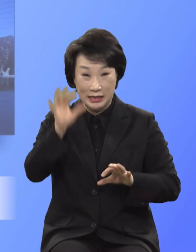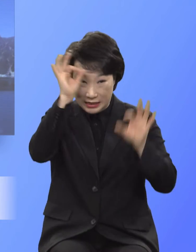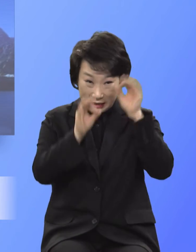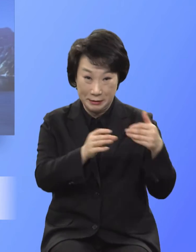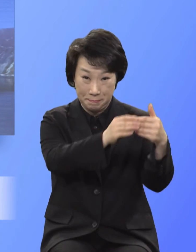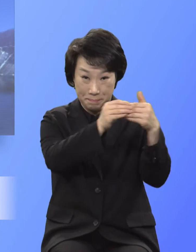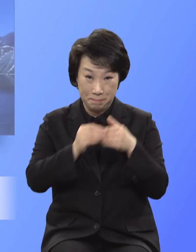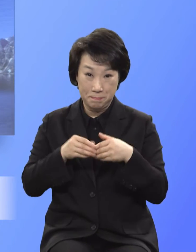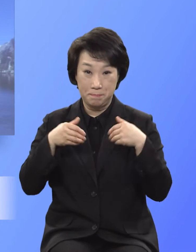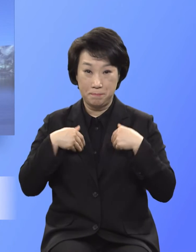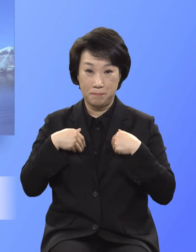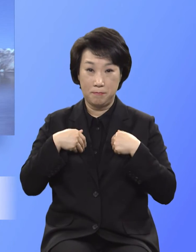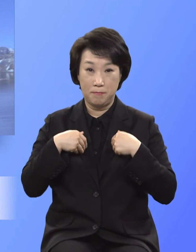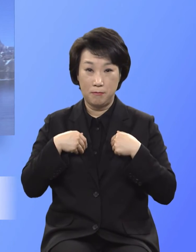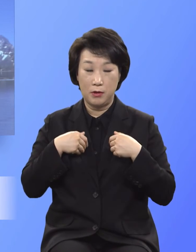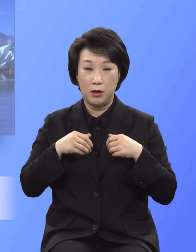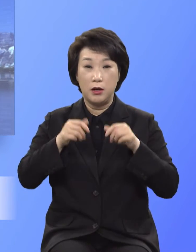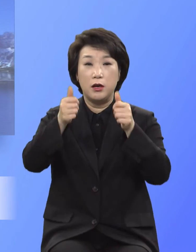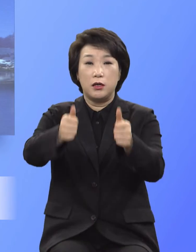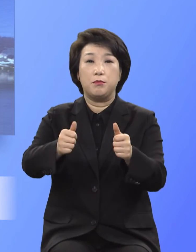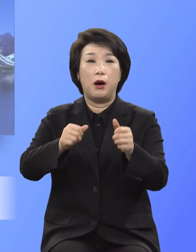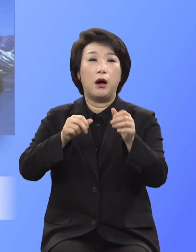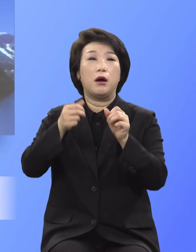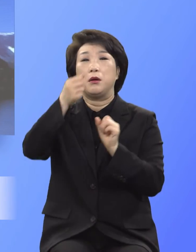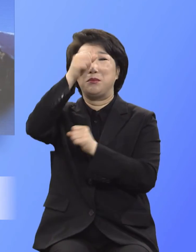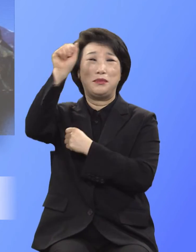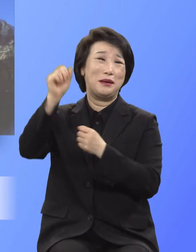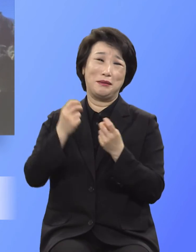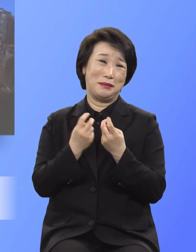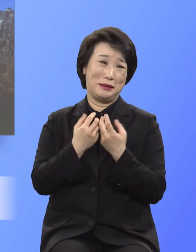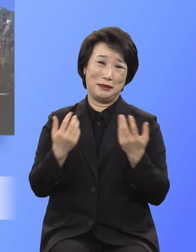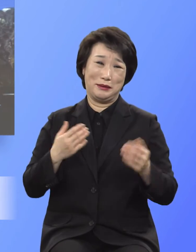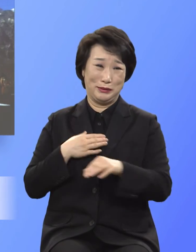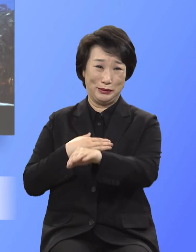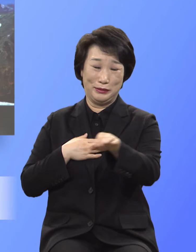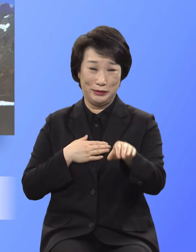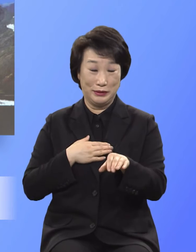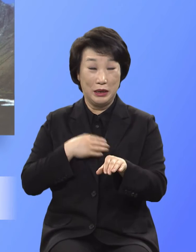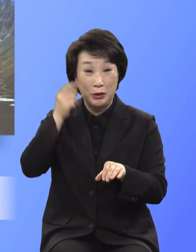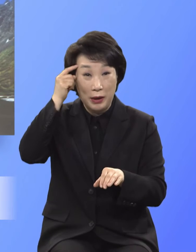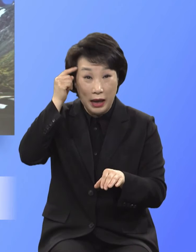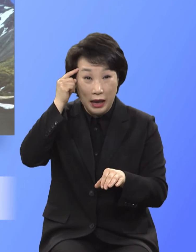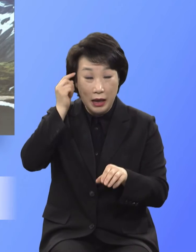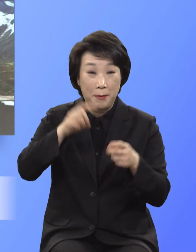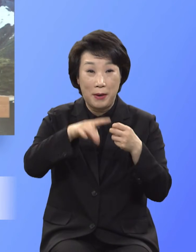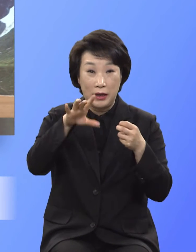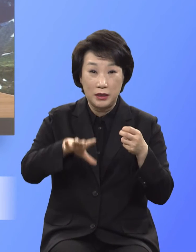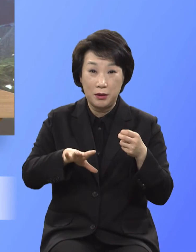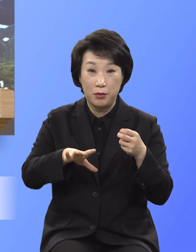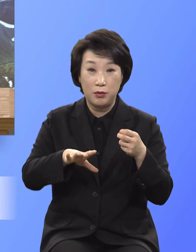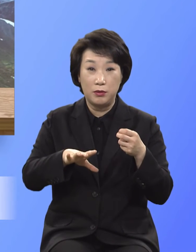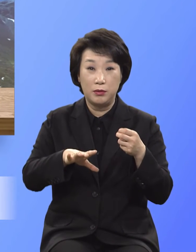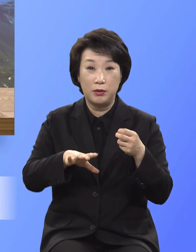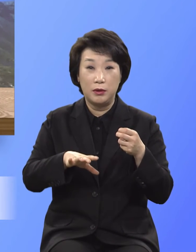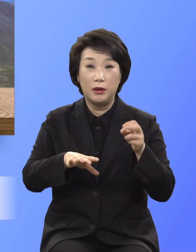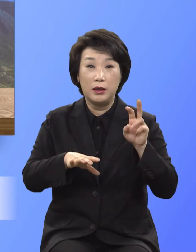찾아오지 않으면 심판을 면치 못할 것입니다. 왜? 마태복음